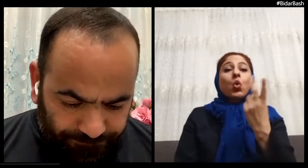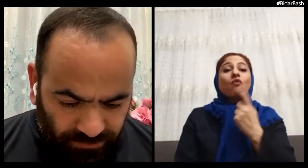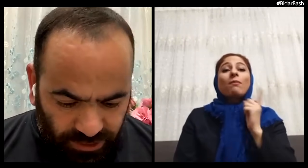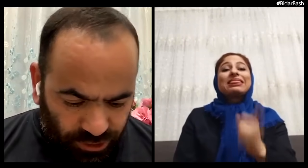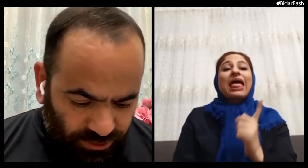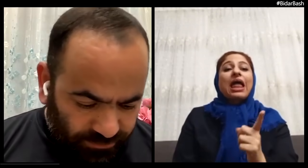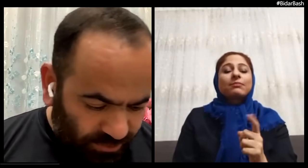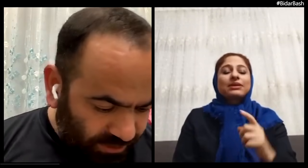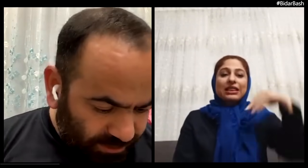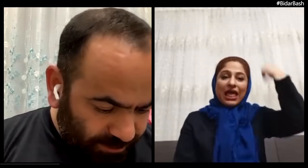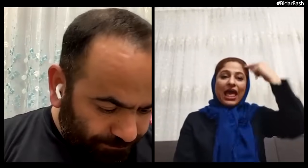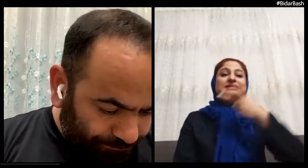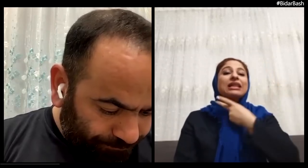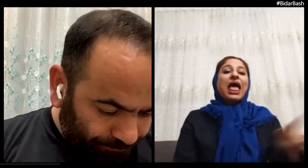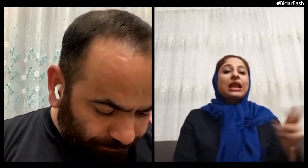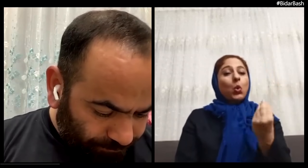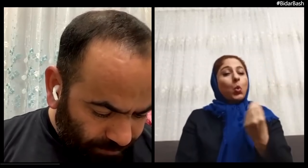چیه؟ اینجاست. میگه